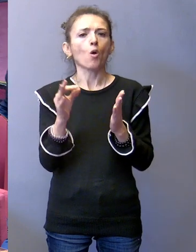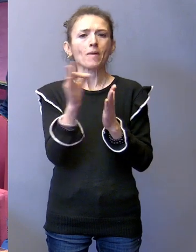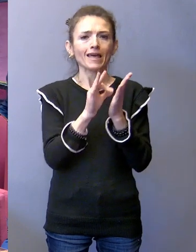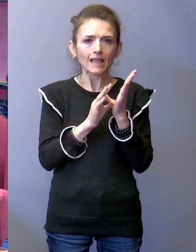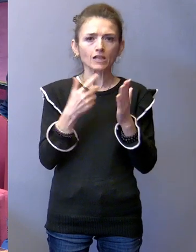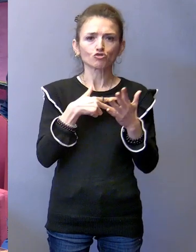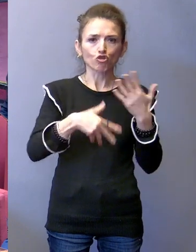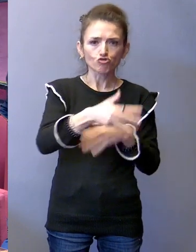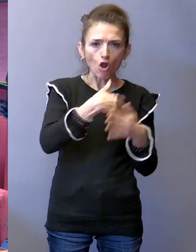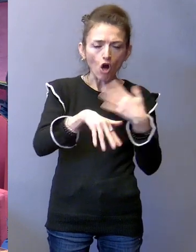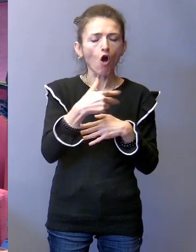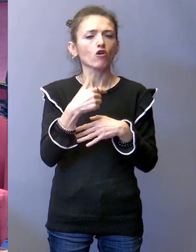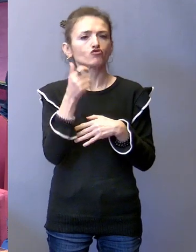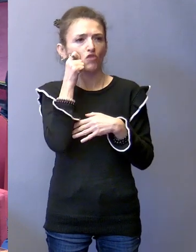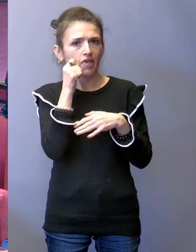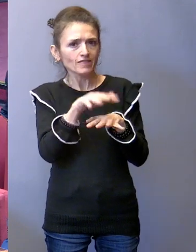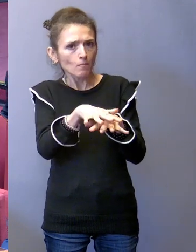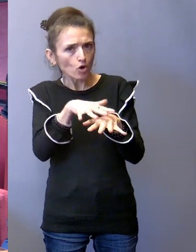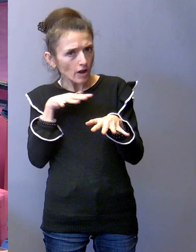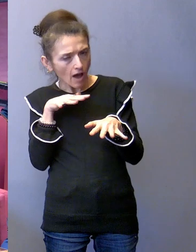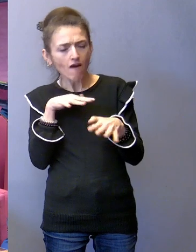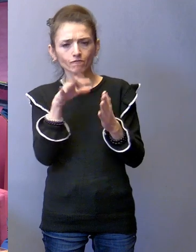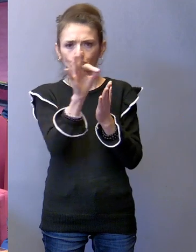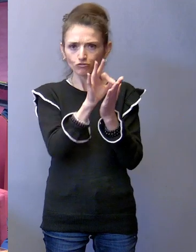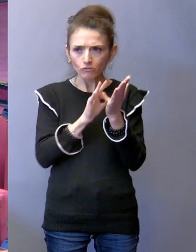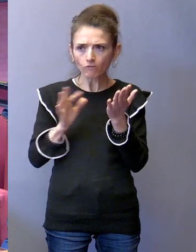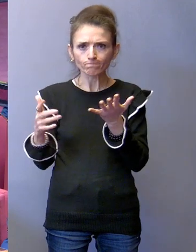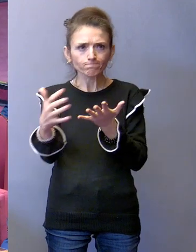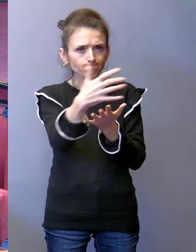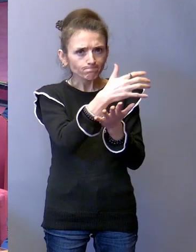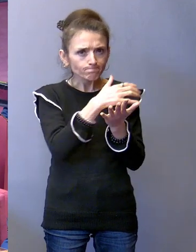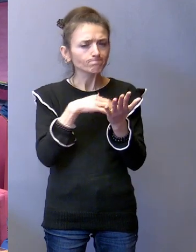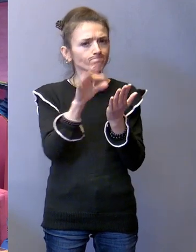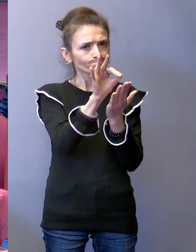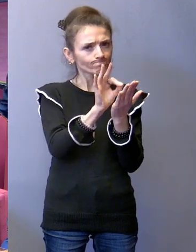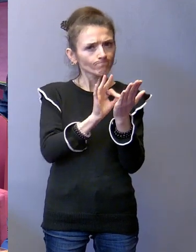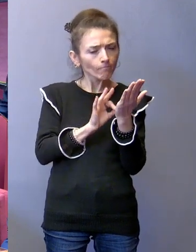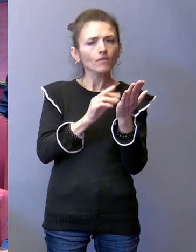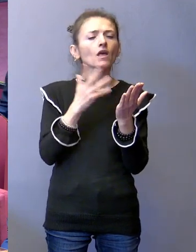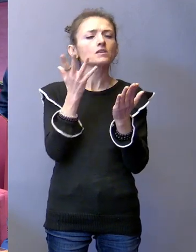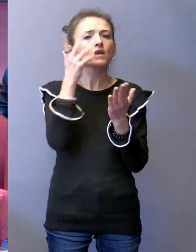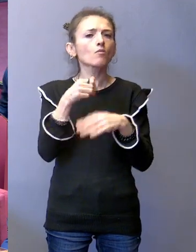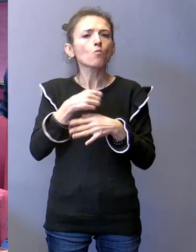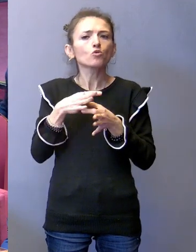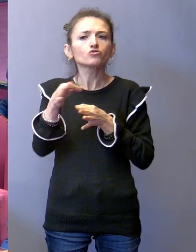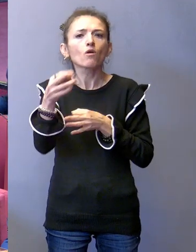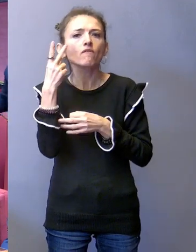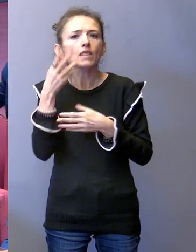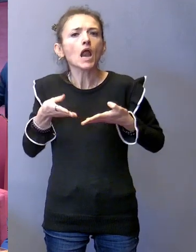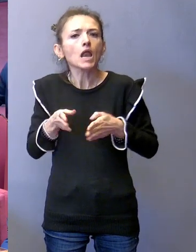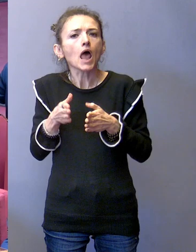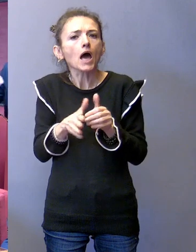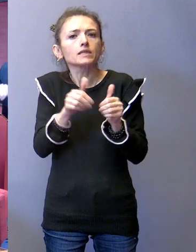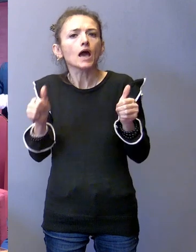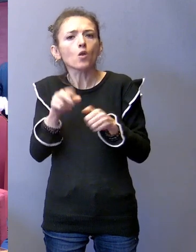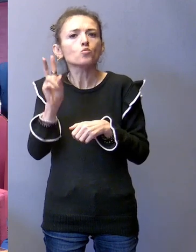sociologici demografici dove perché noi sappiamo andando a vedere in un luogo in un Municipio guardando quanti nati sono nel 2022 Io